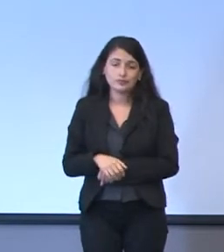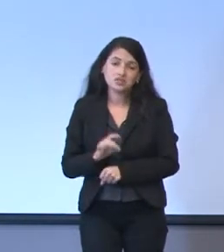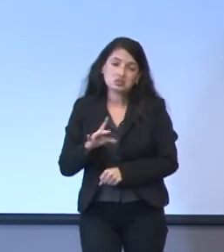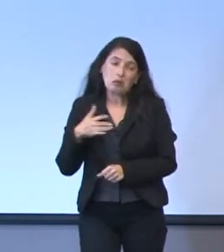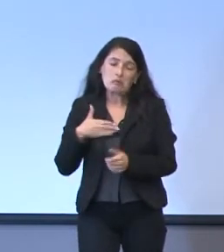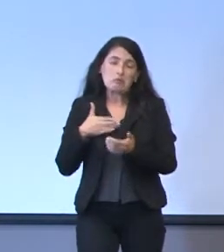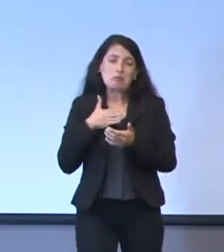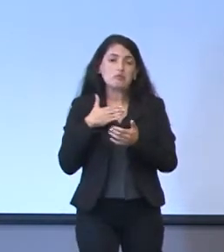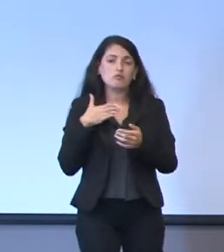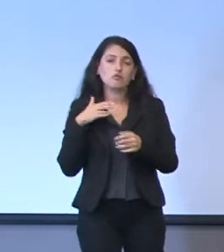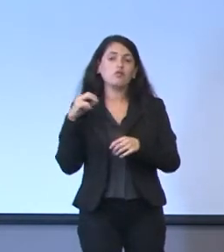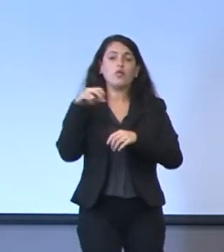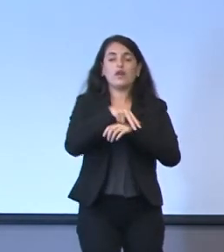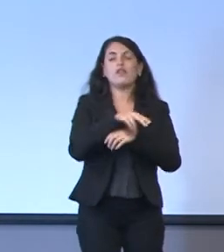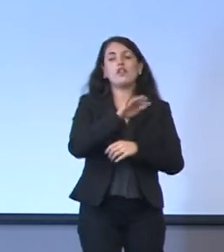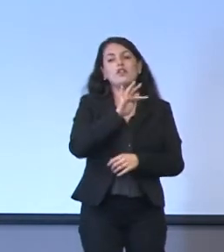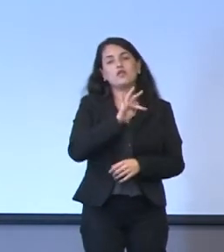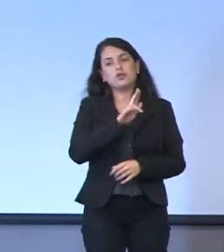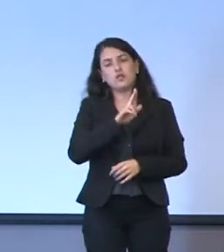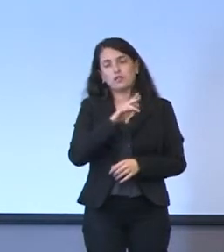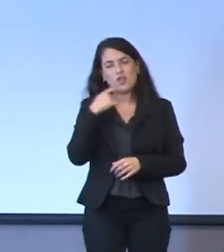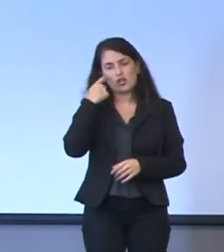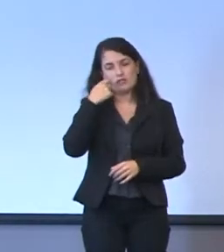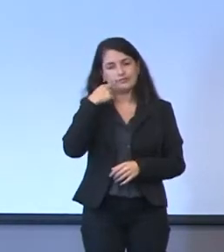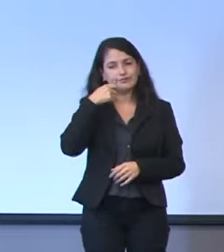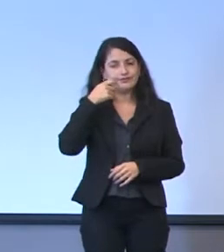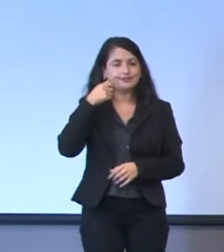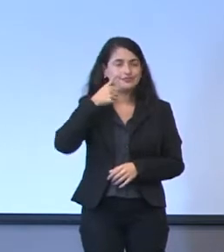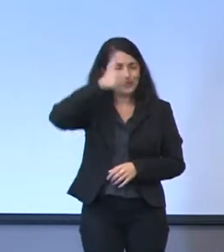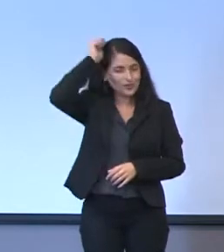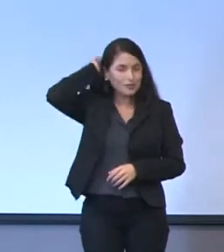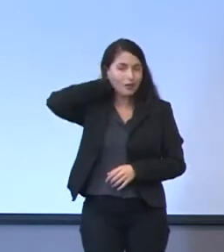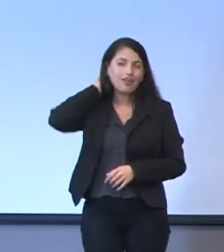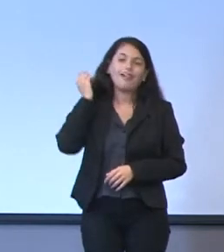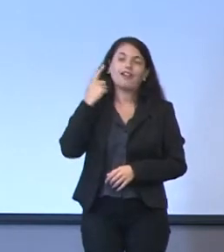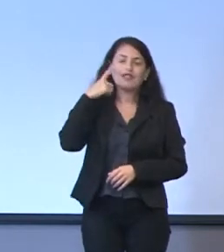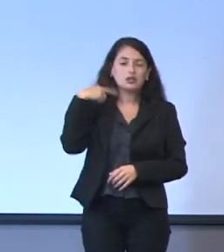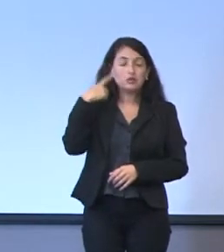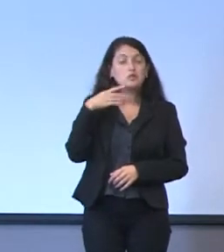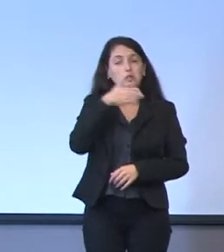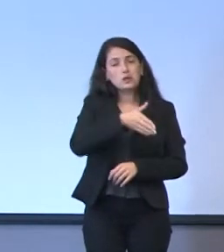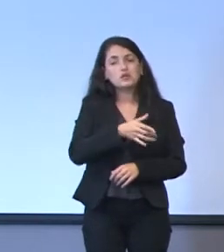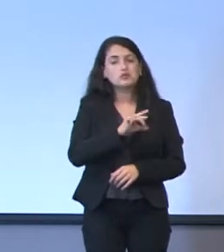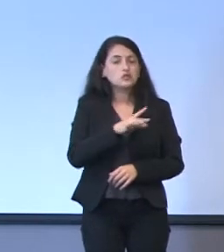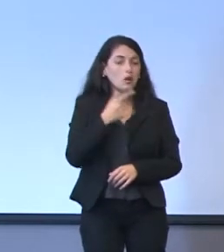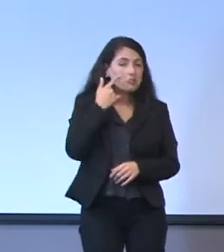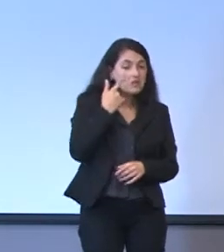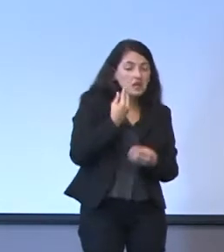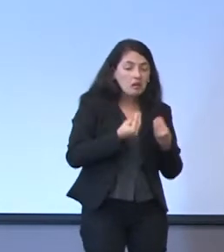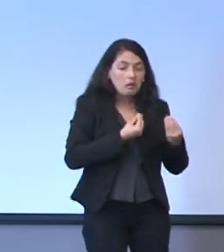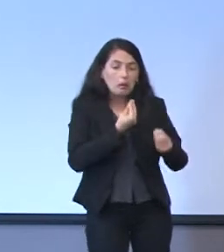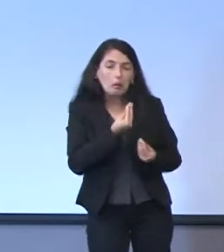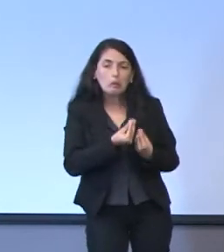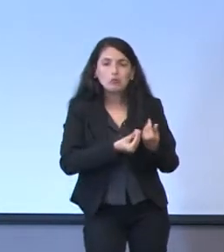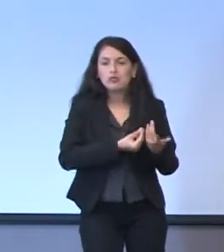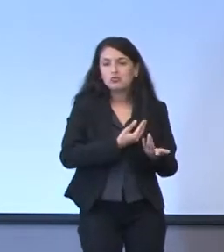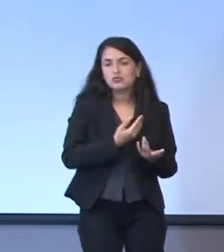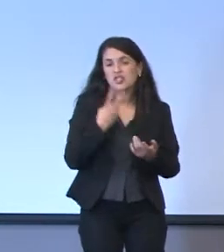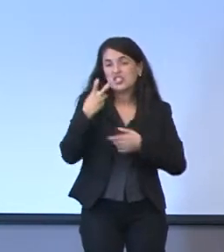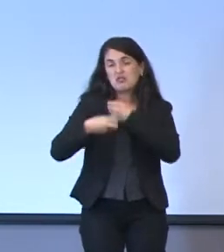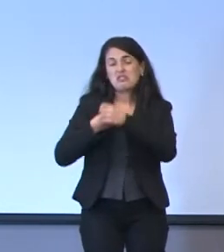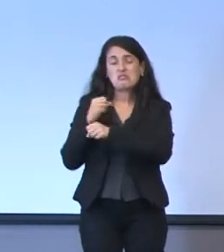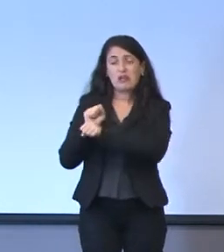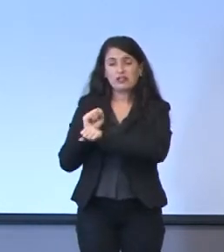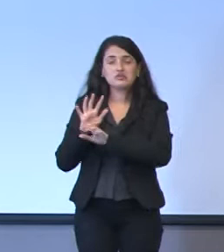ter a experiência de novo do vestibular e me preparar no ano seguinte para, de fato, ter uma possibilidade. E como eu não tinha